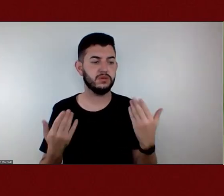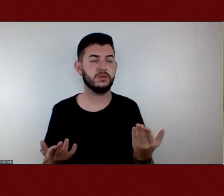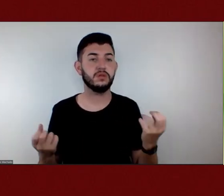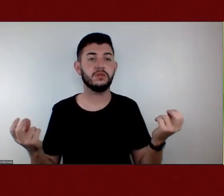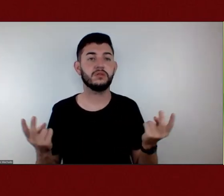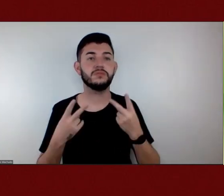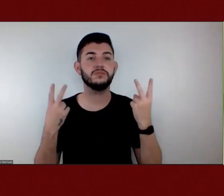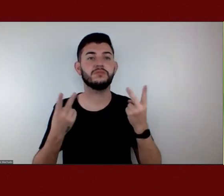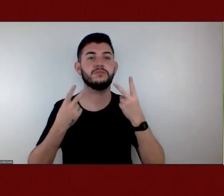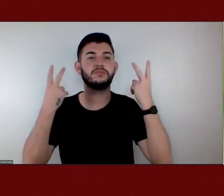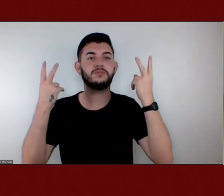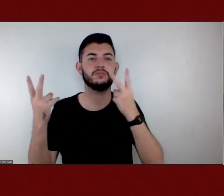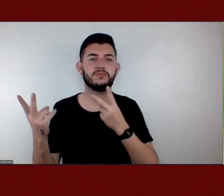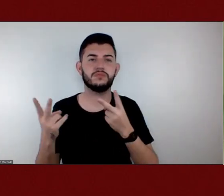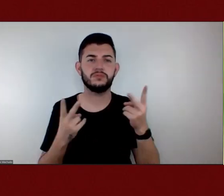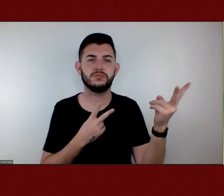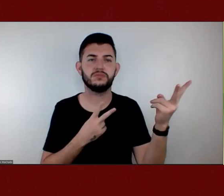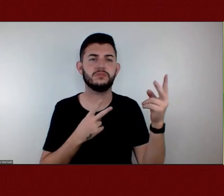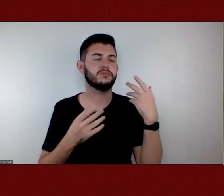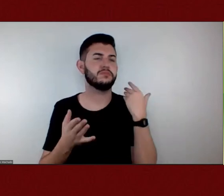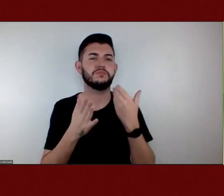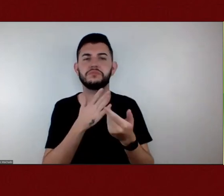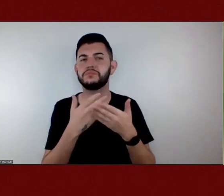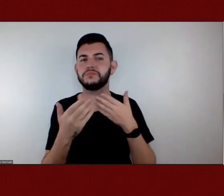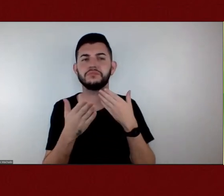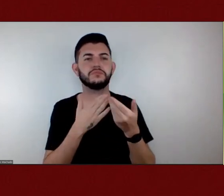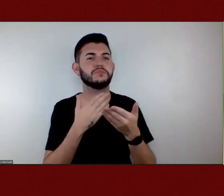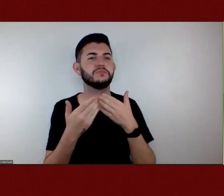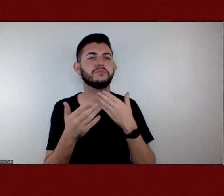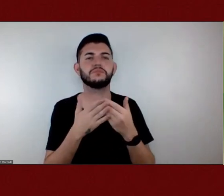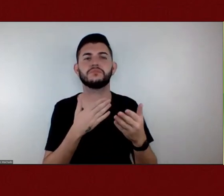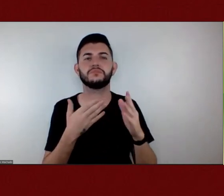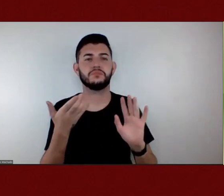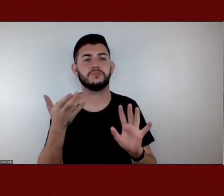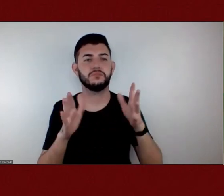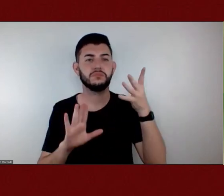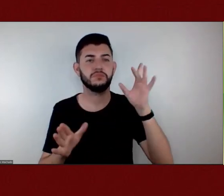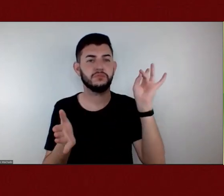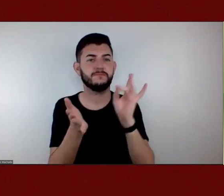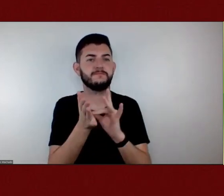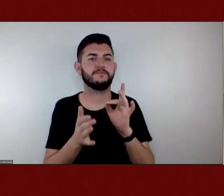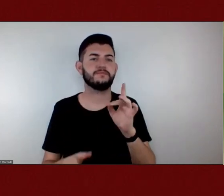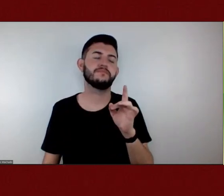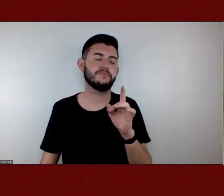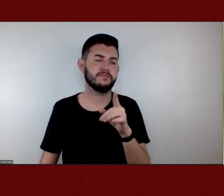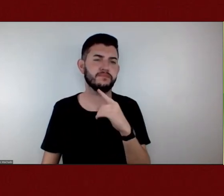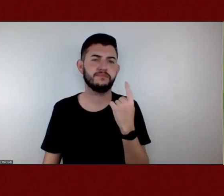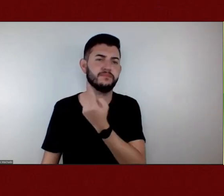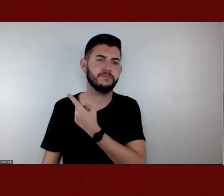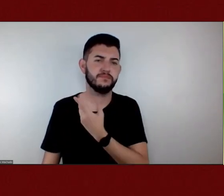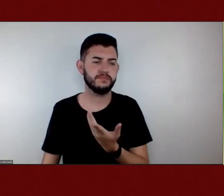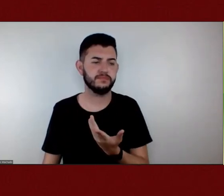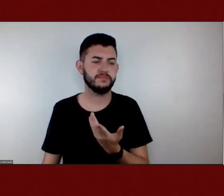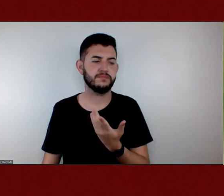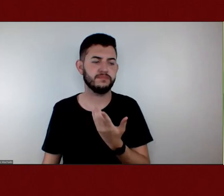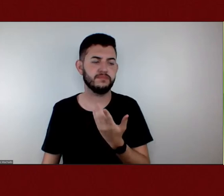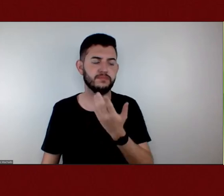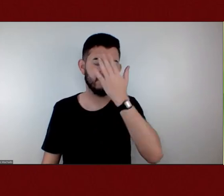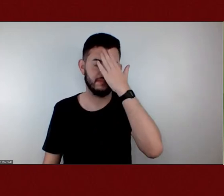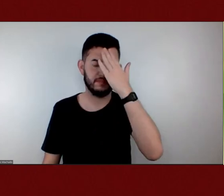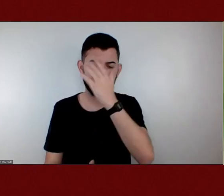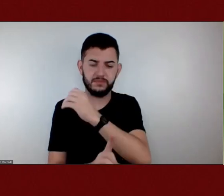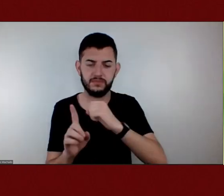são permanentes, independente da realidade concreta da sociedade e